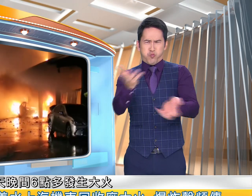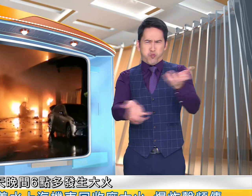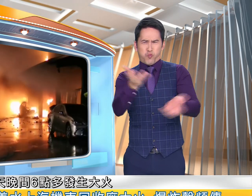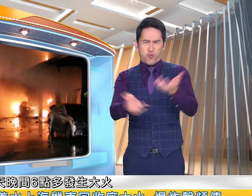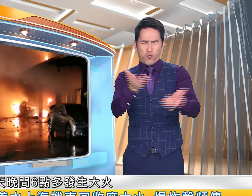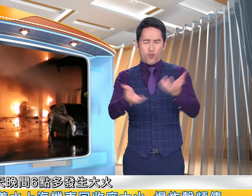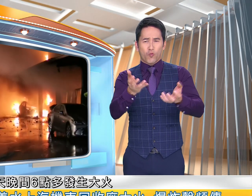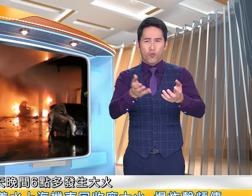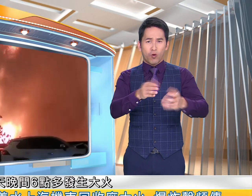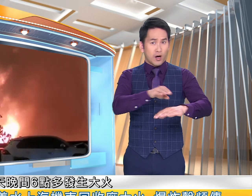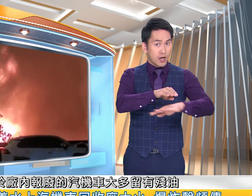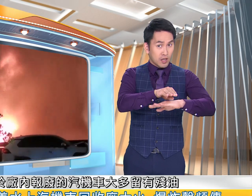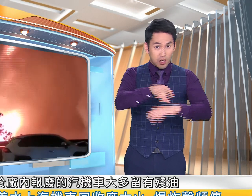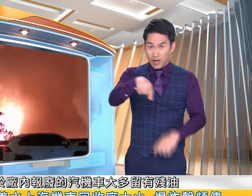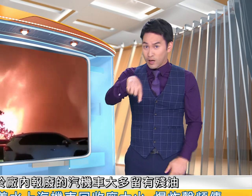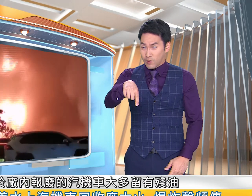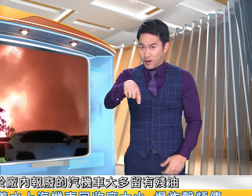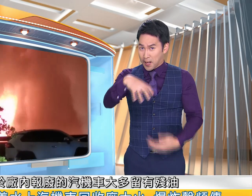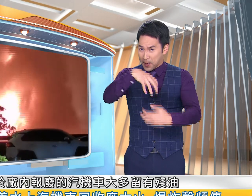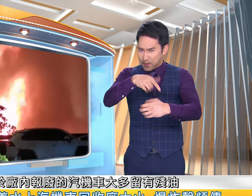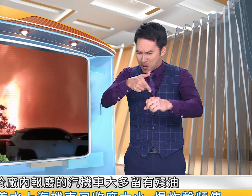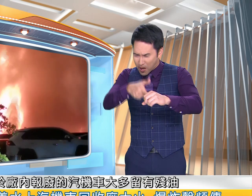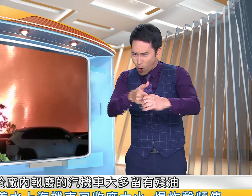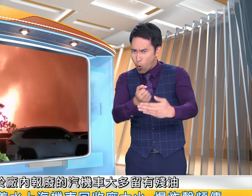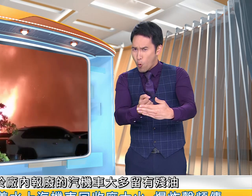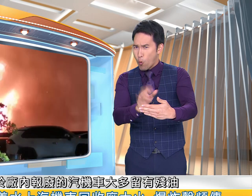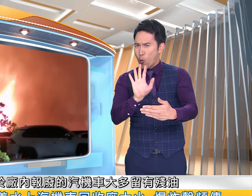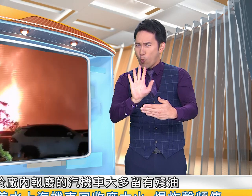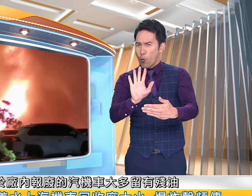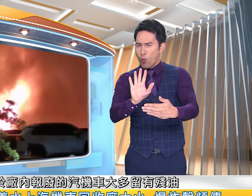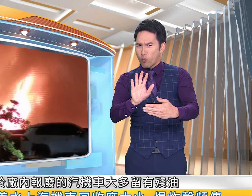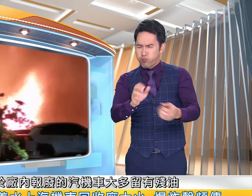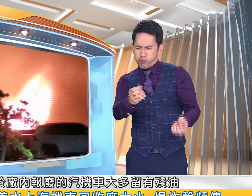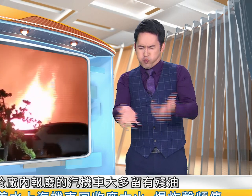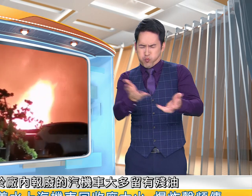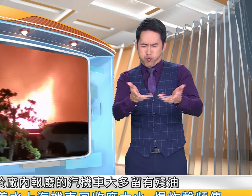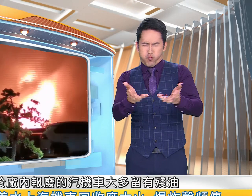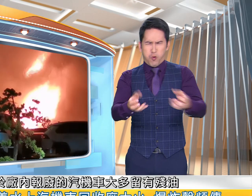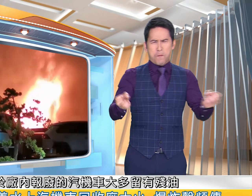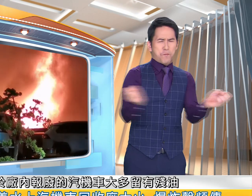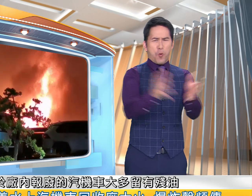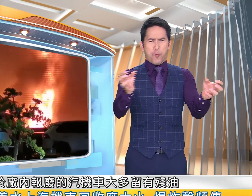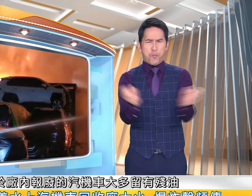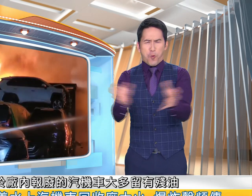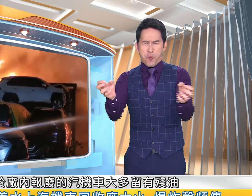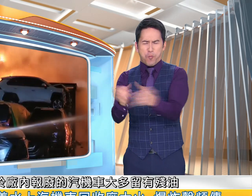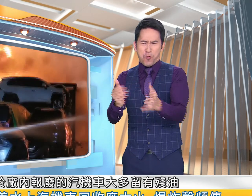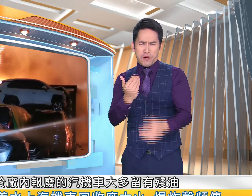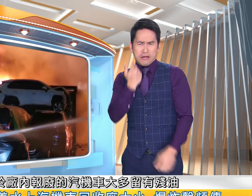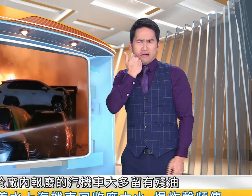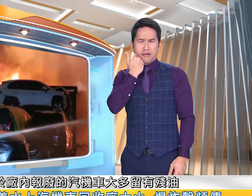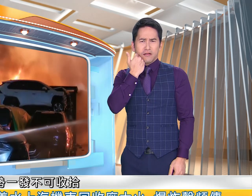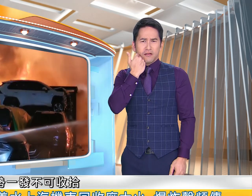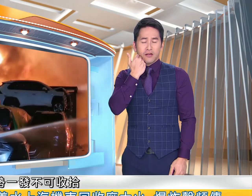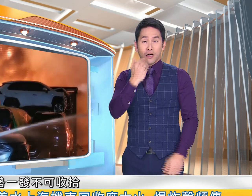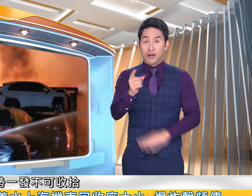火，而由于厂内报废的汽机车大多留有残油，火势一发不可收